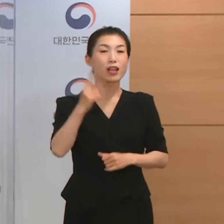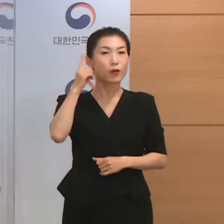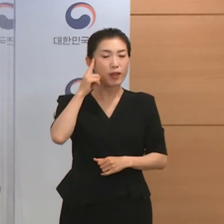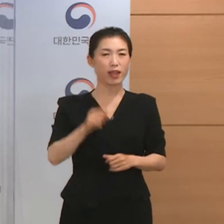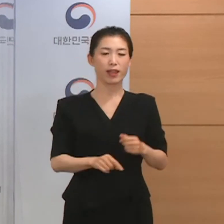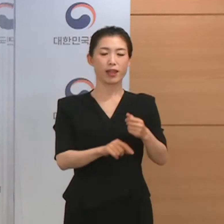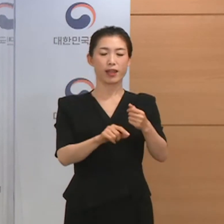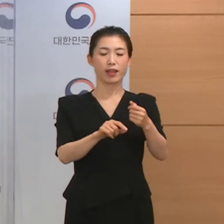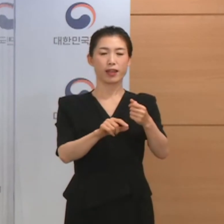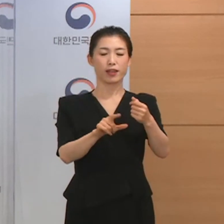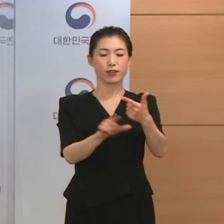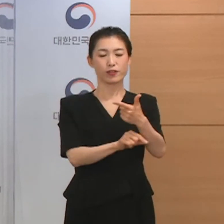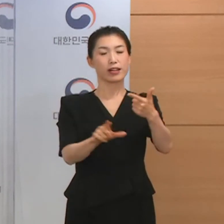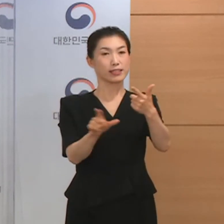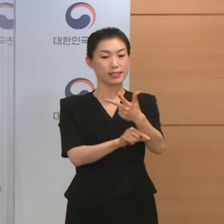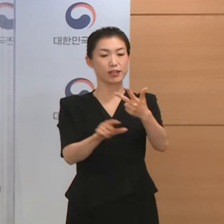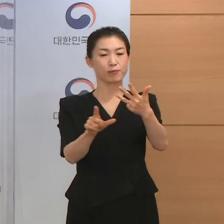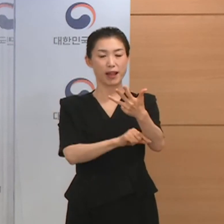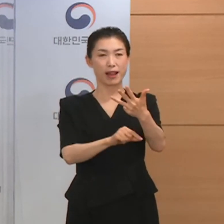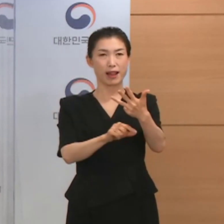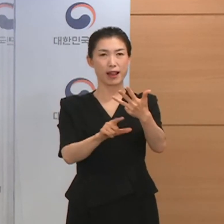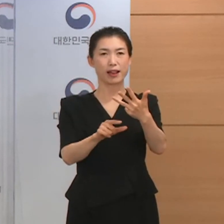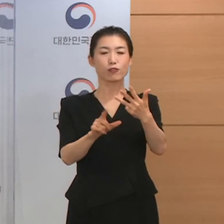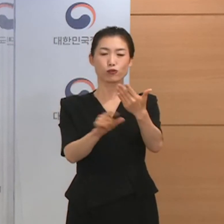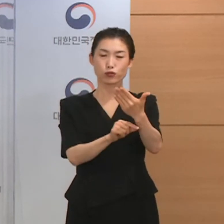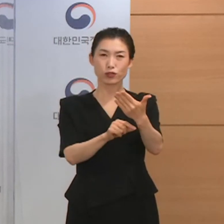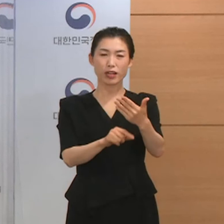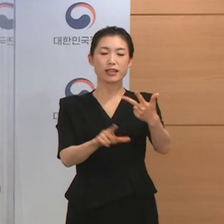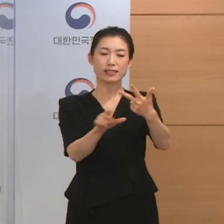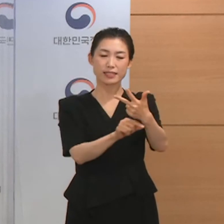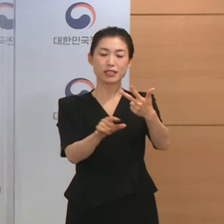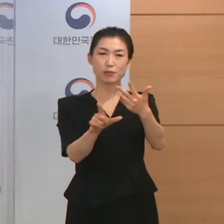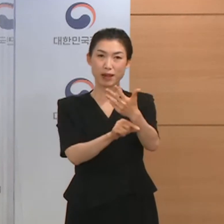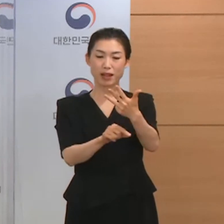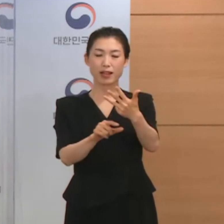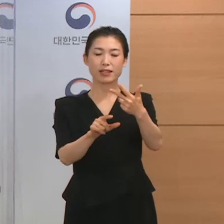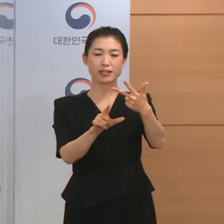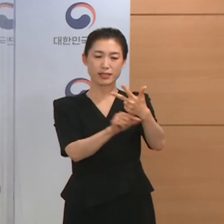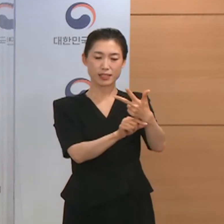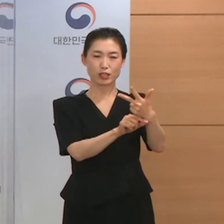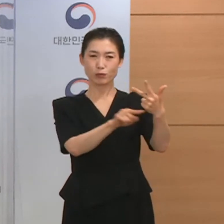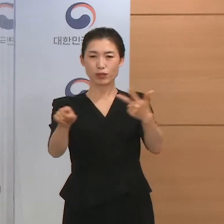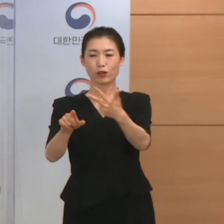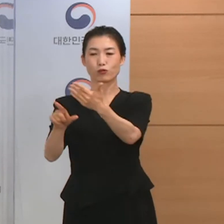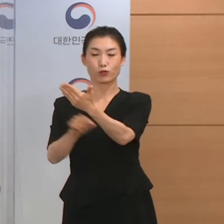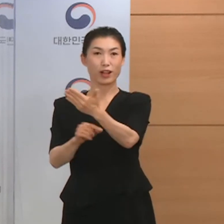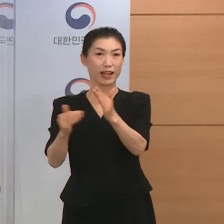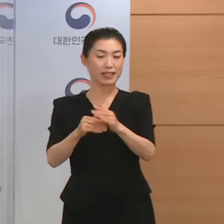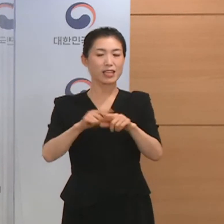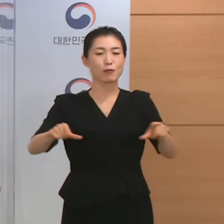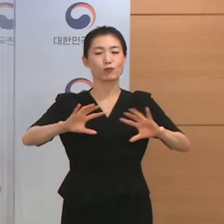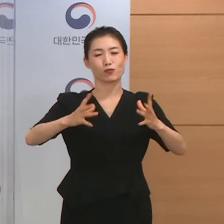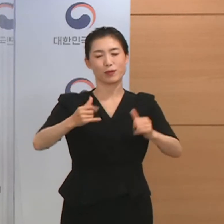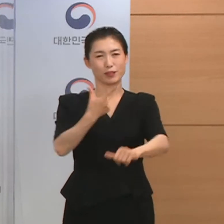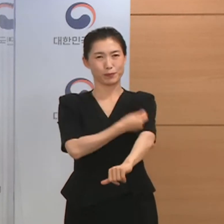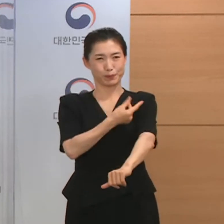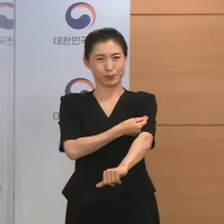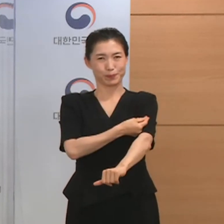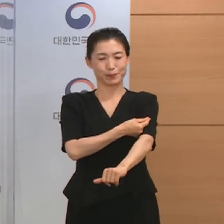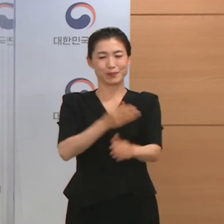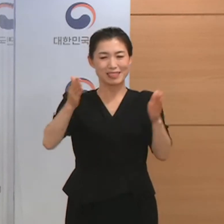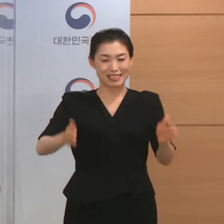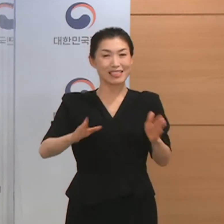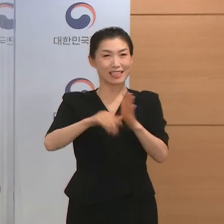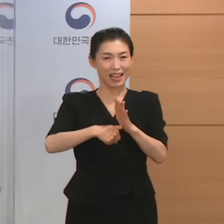예방접종이 전체적으로 진행될 것이기 때문에 7, 8, 9월 동안에는 국민들께서 1차 접종을 완료할 수 있는